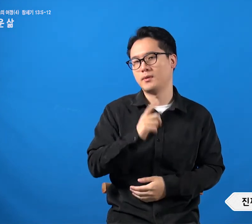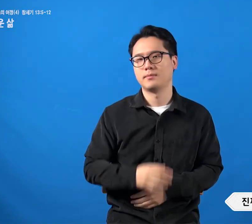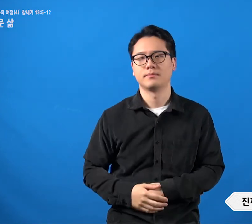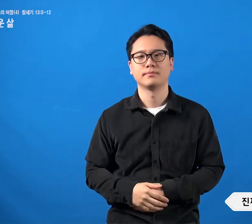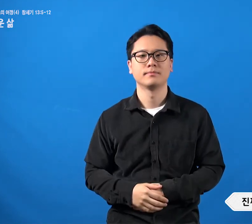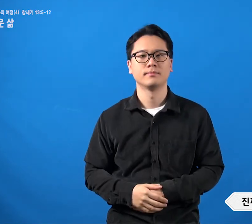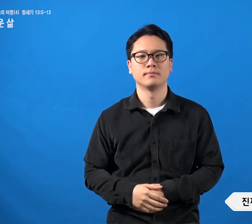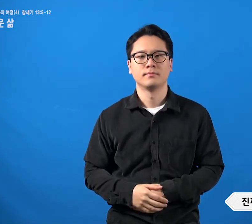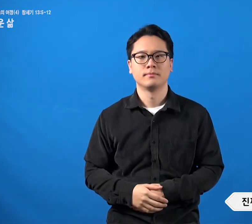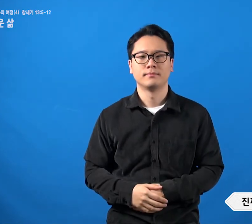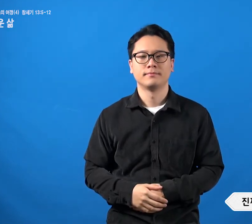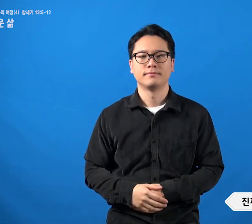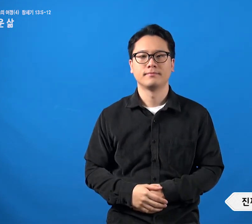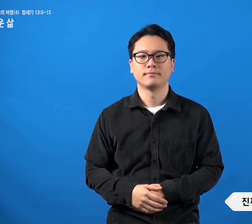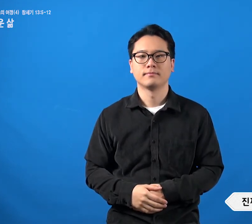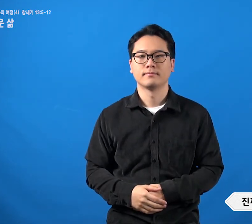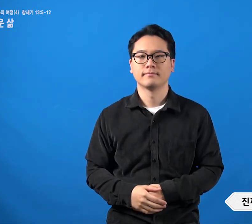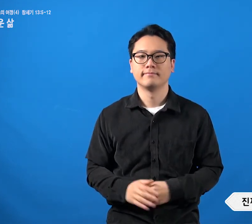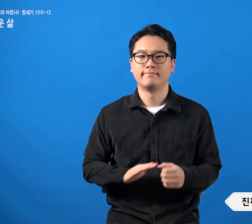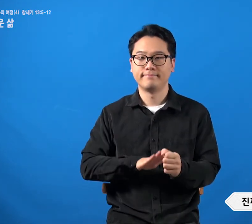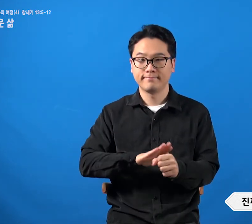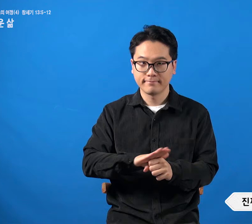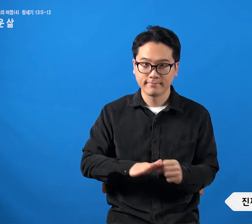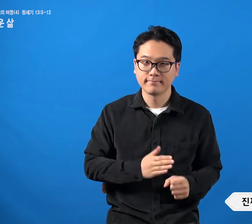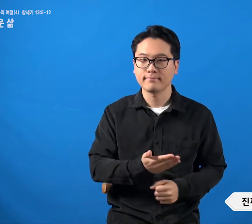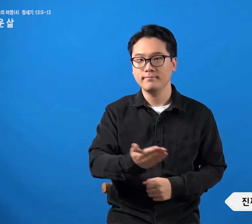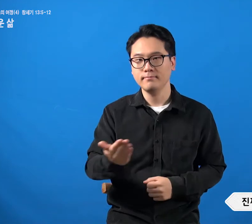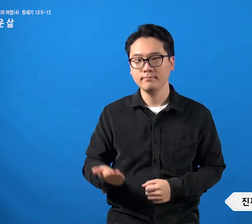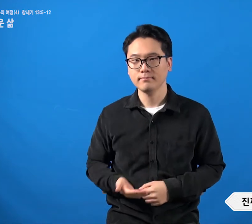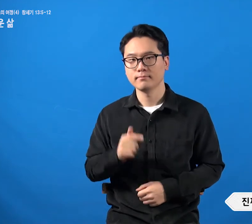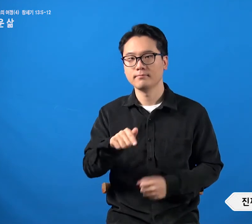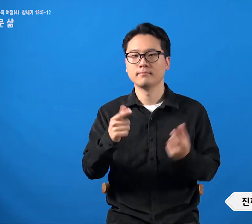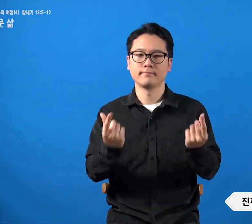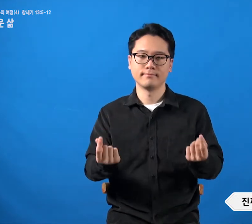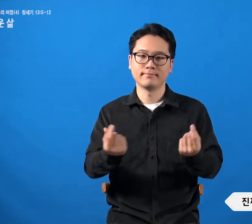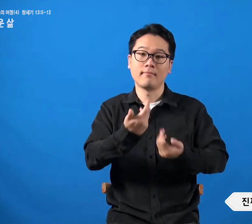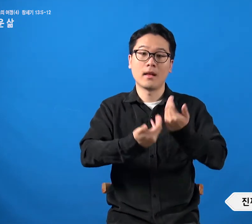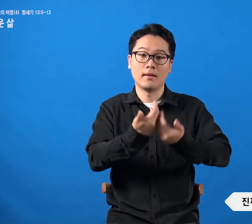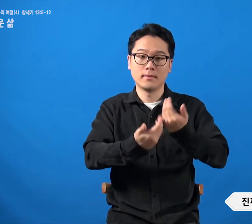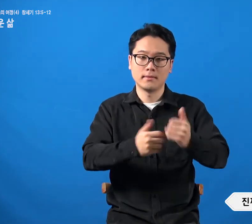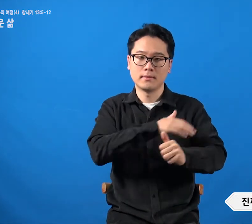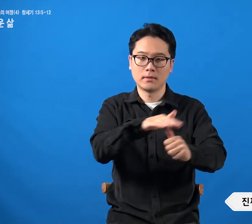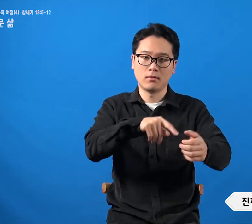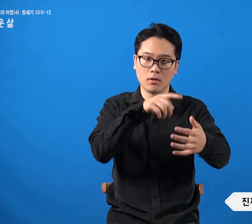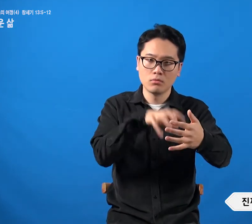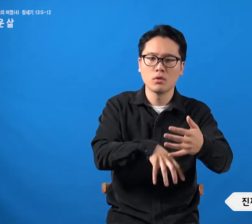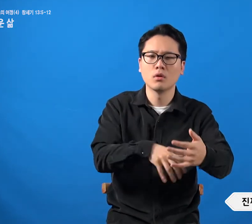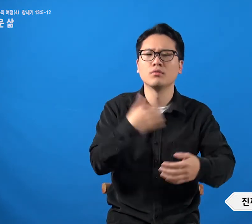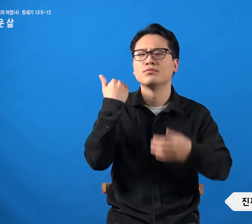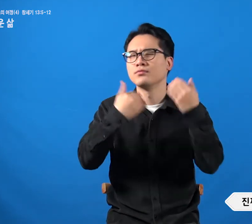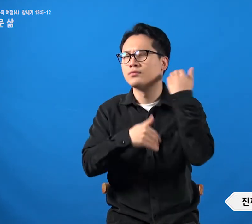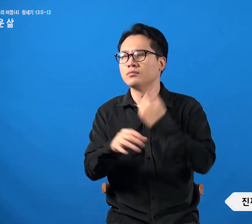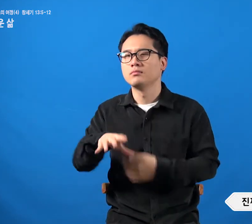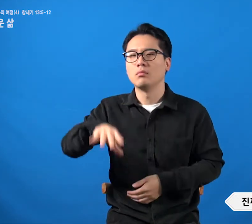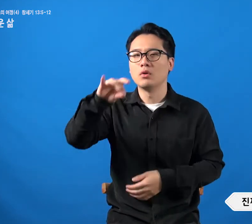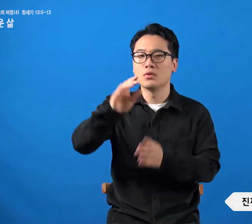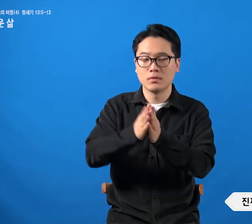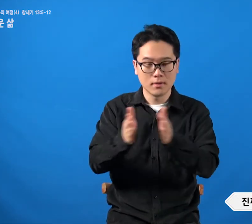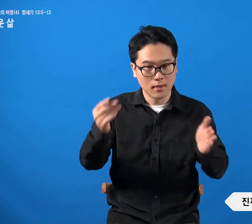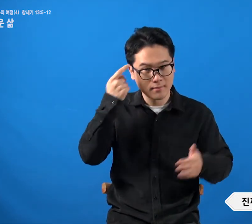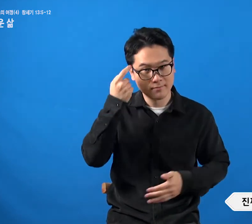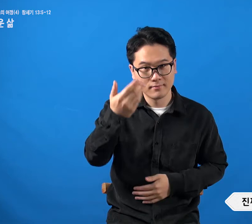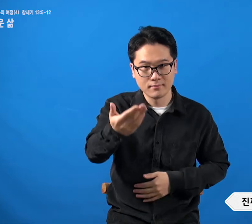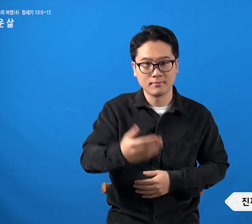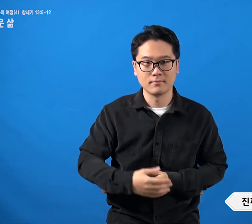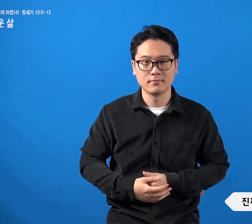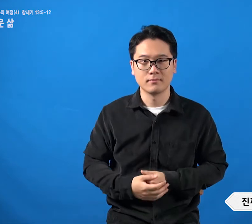우리는 보게 됩니다. 사랑하는 여러분, 그런 갈등의 상황 가운데 누가 먼저